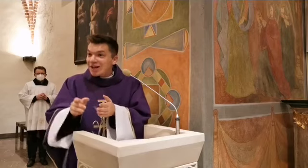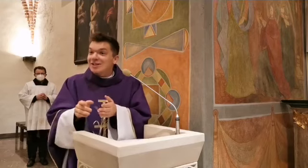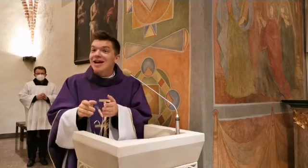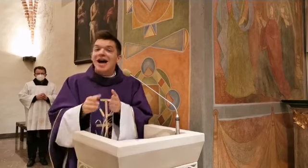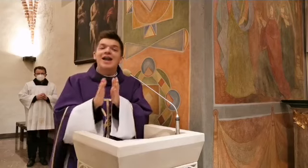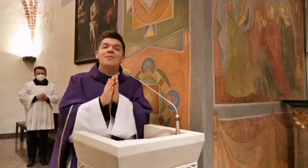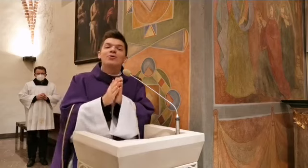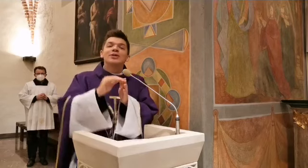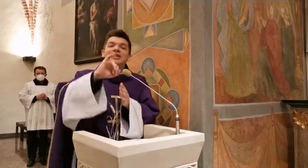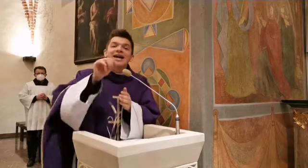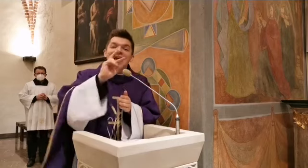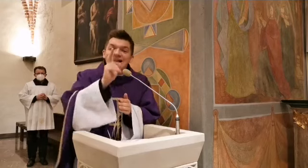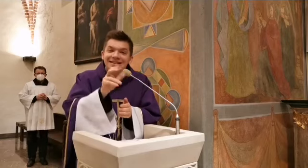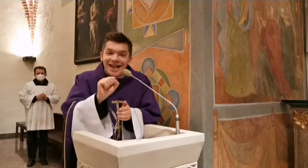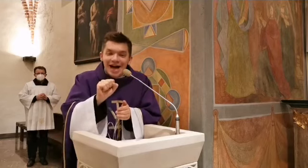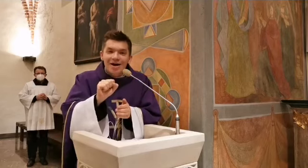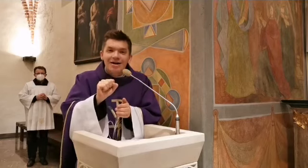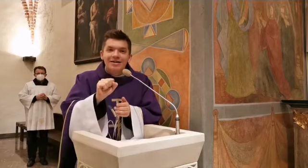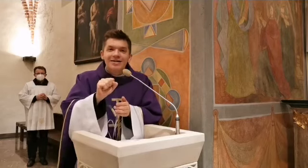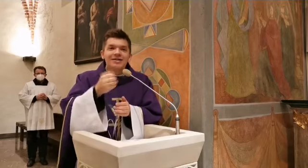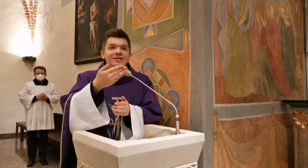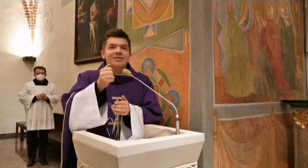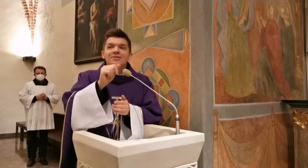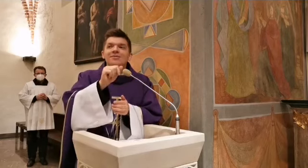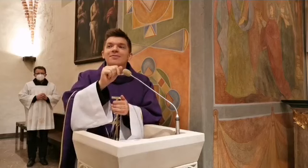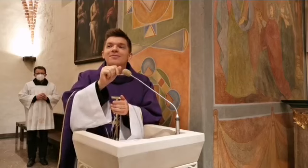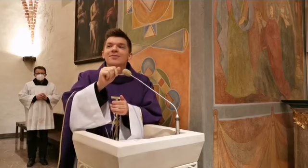Jego też. Ale módlmy się za Jacka.